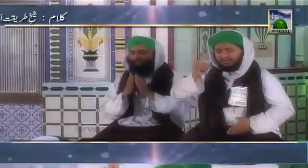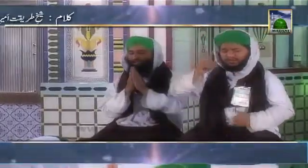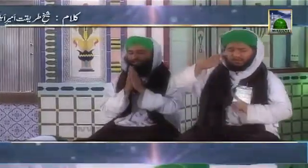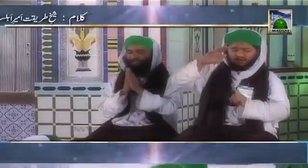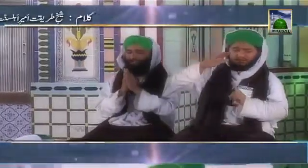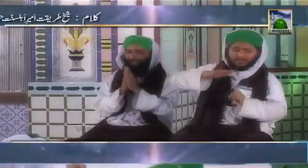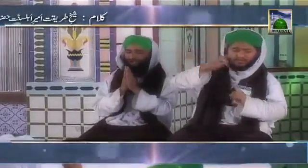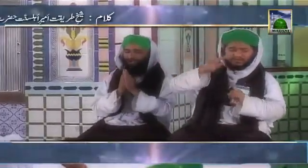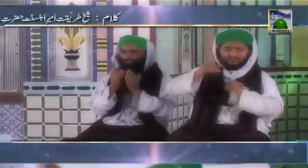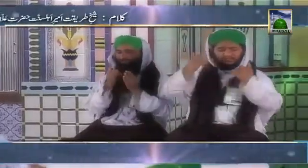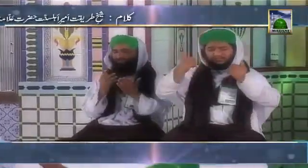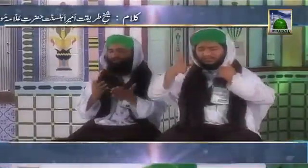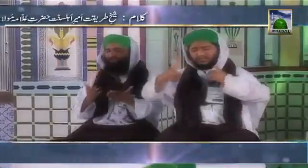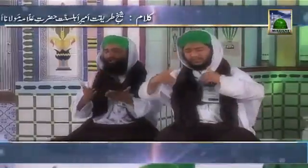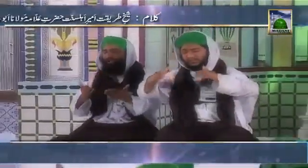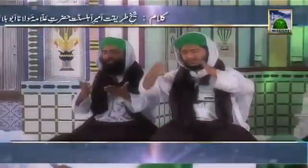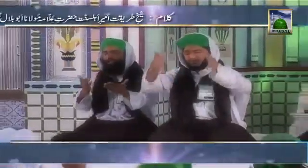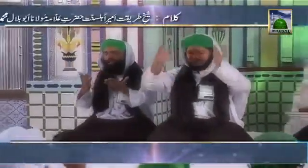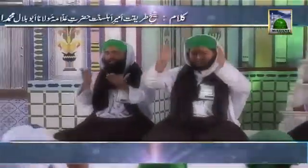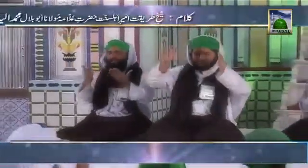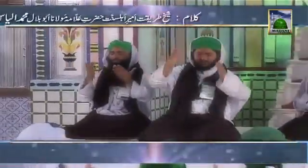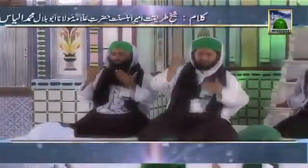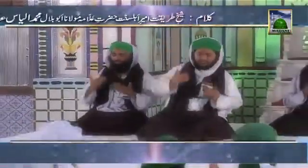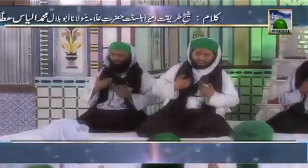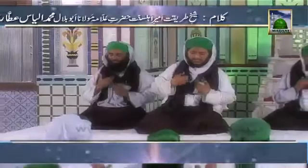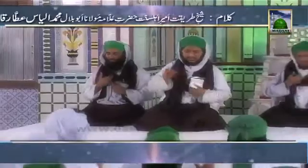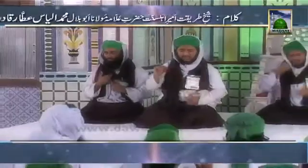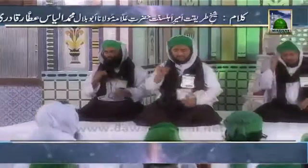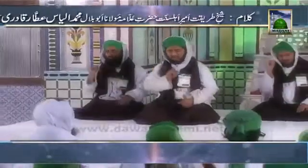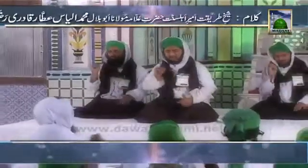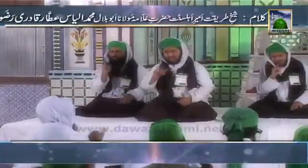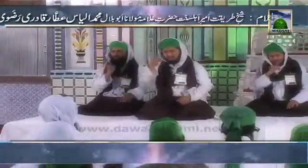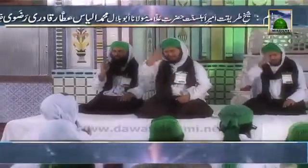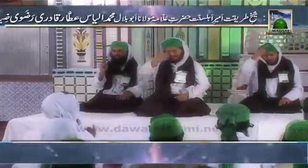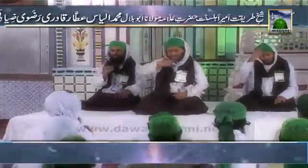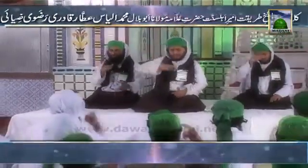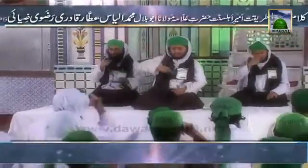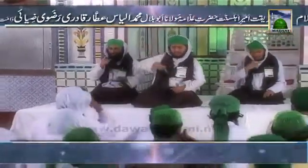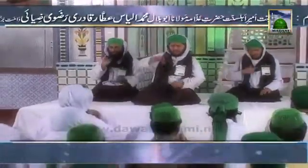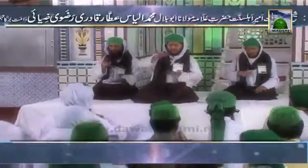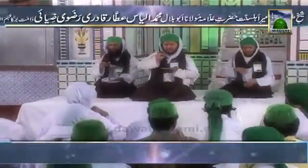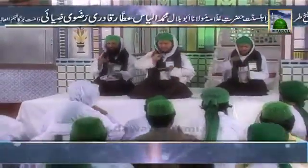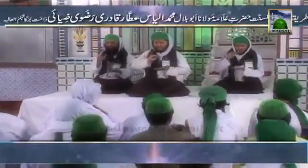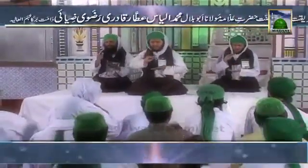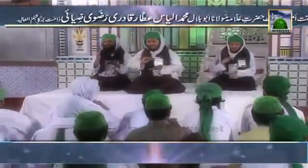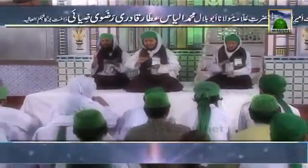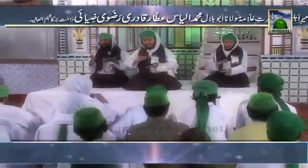اے رحمان کیا، مجھ سے نکمے کو بھی